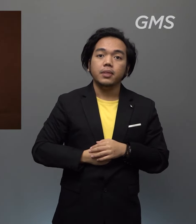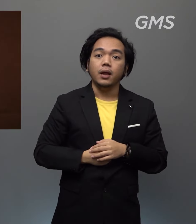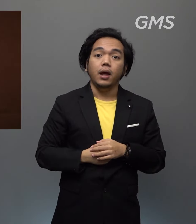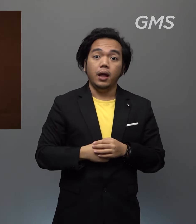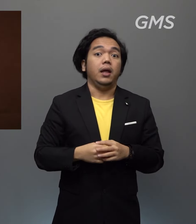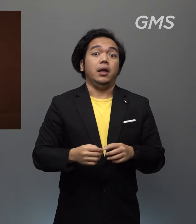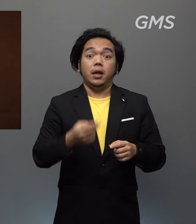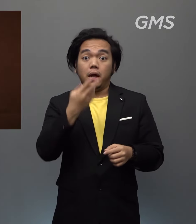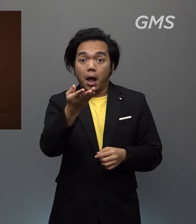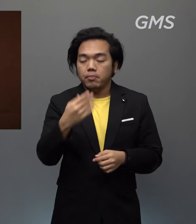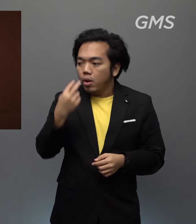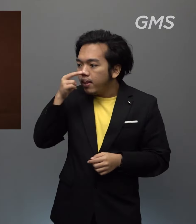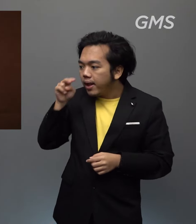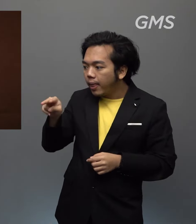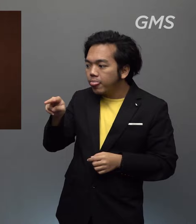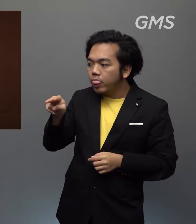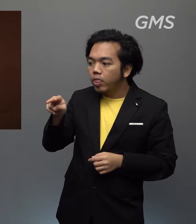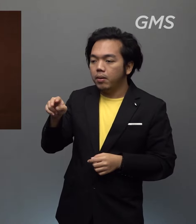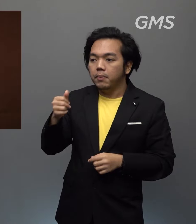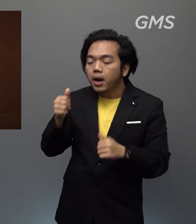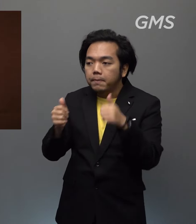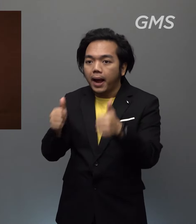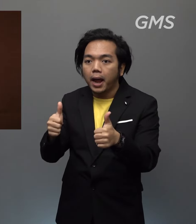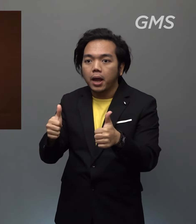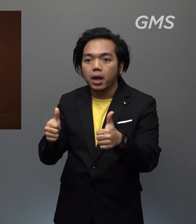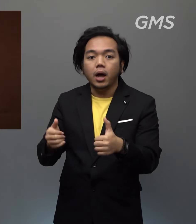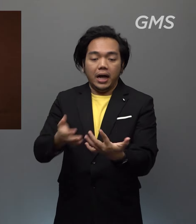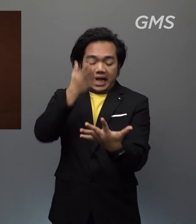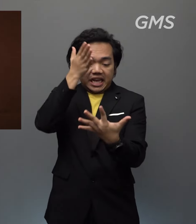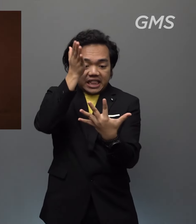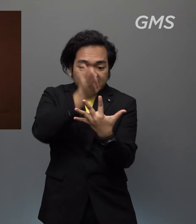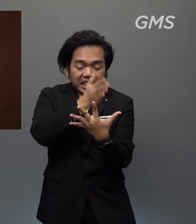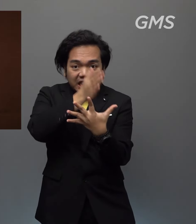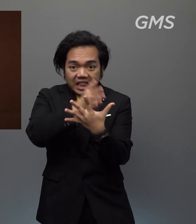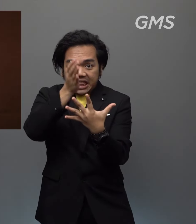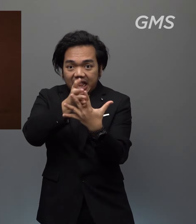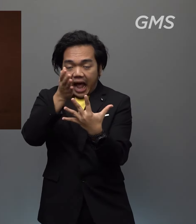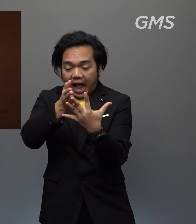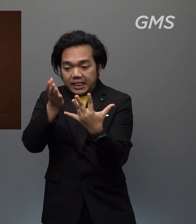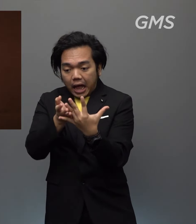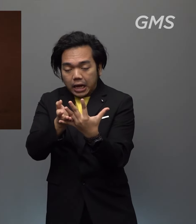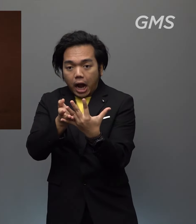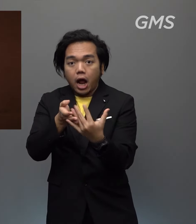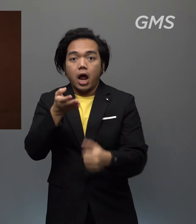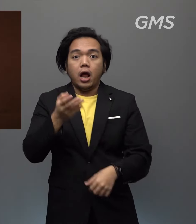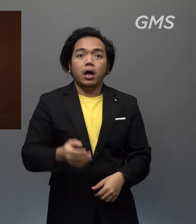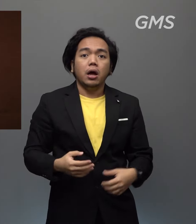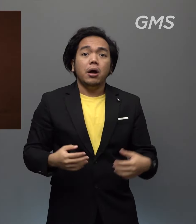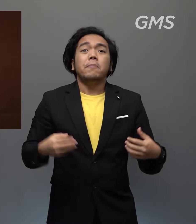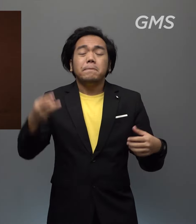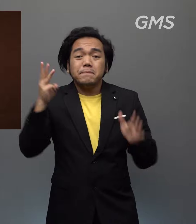perhatikan baik-baik. Di tengah keterpurukan bangsa Israel,